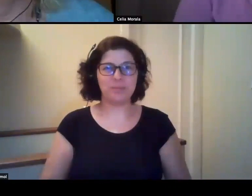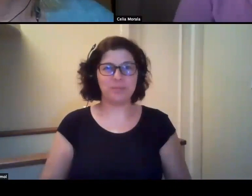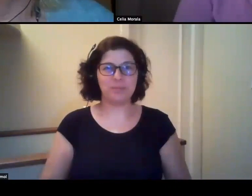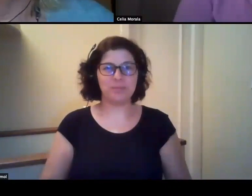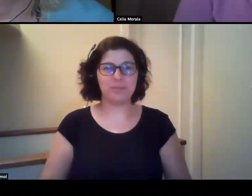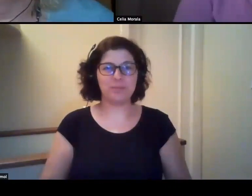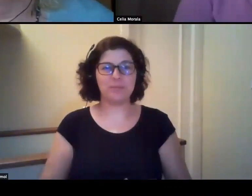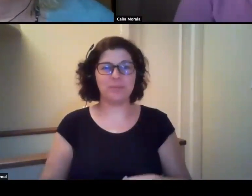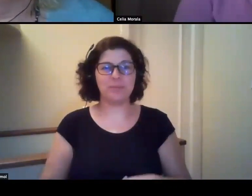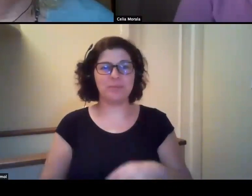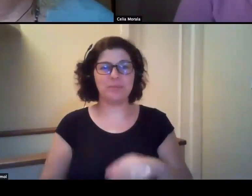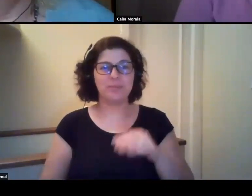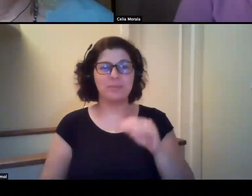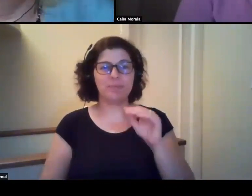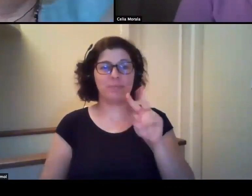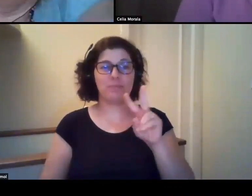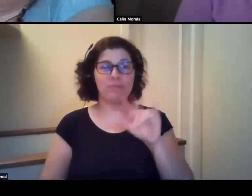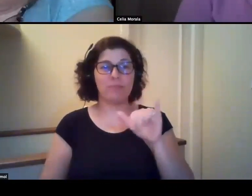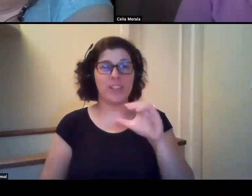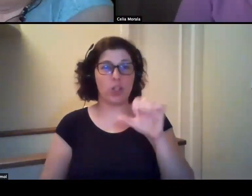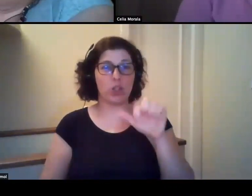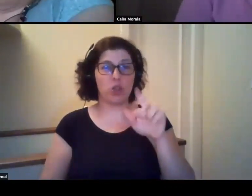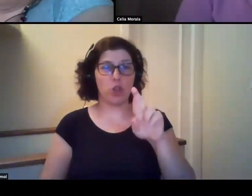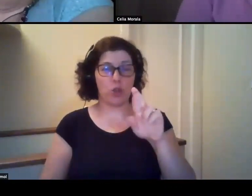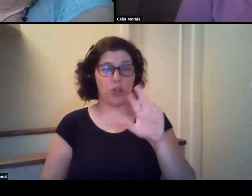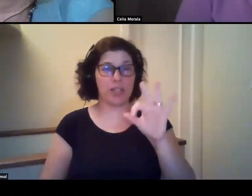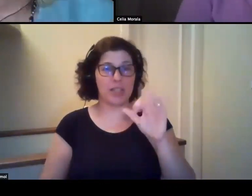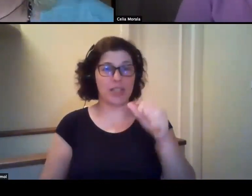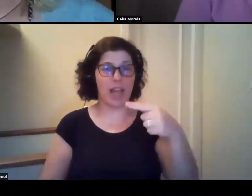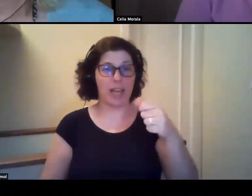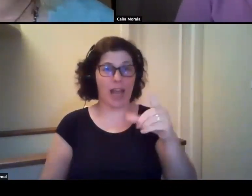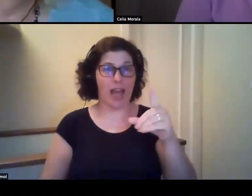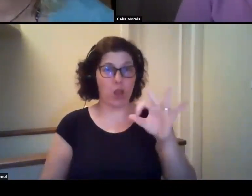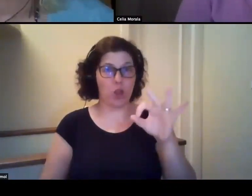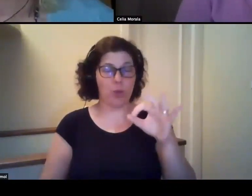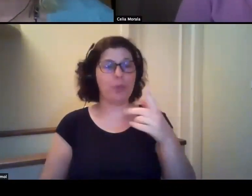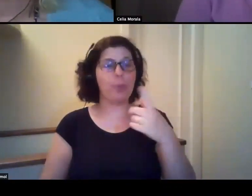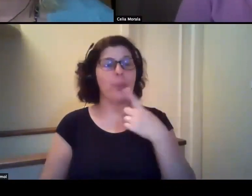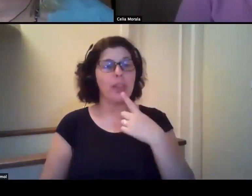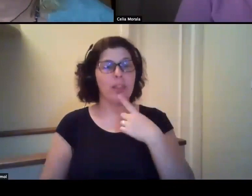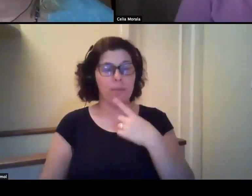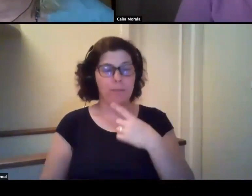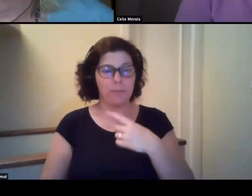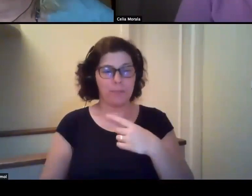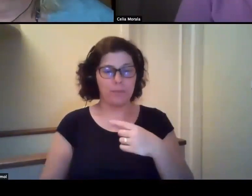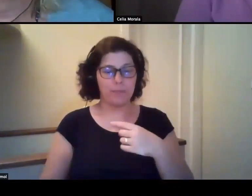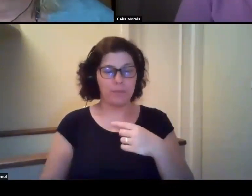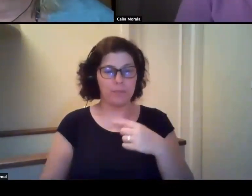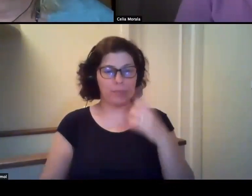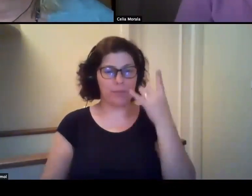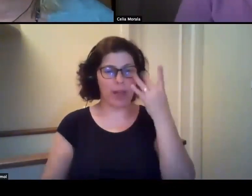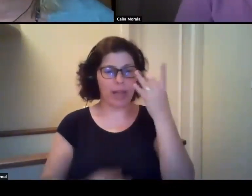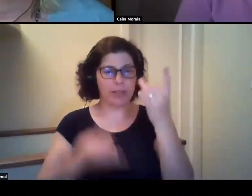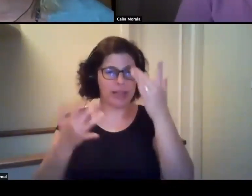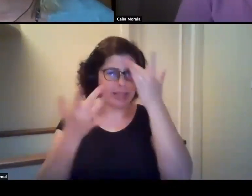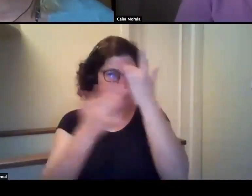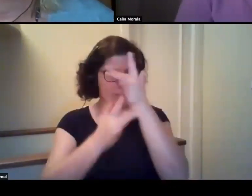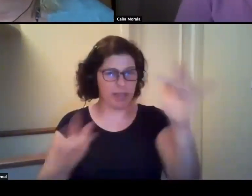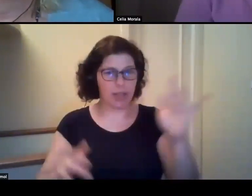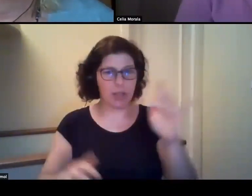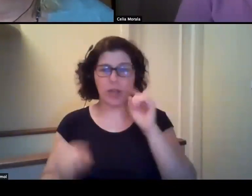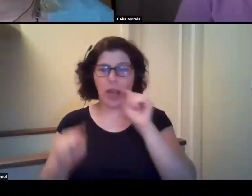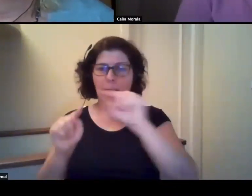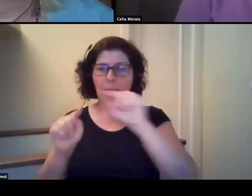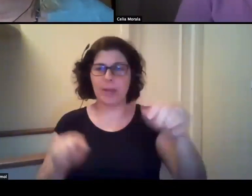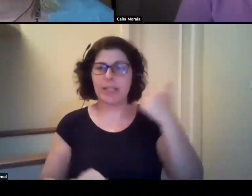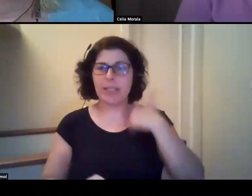Víctor Salgado dice que ha visto varias actividades de sensibilización para alumnos en enseñanza